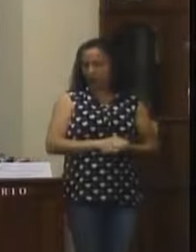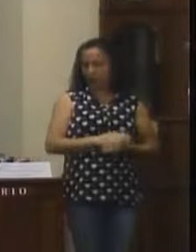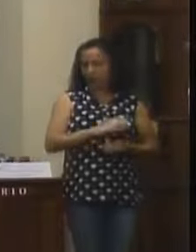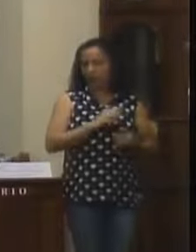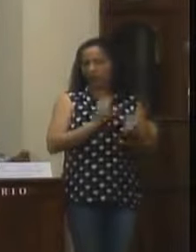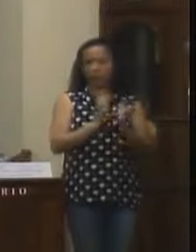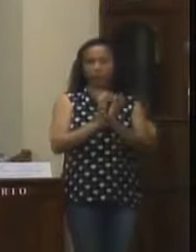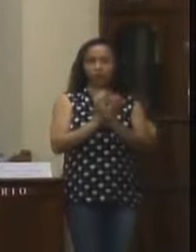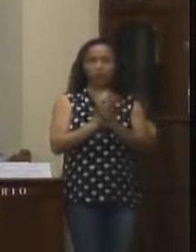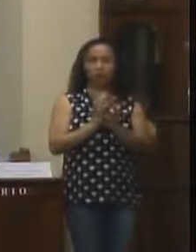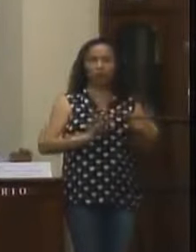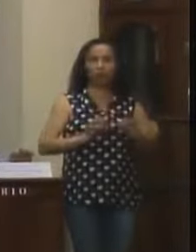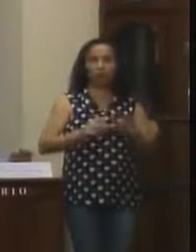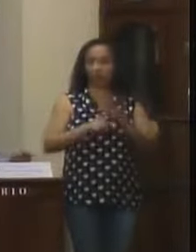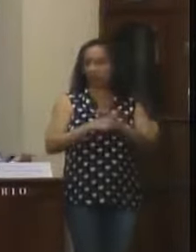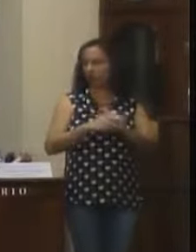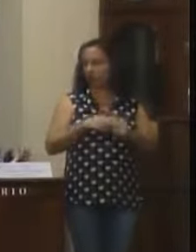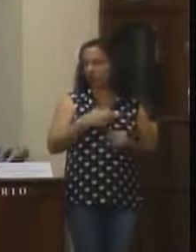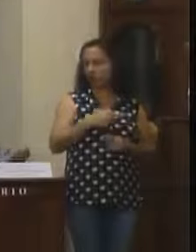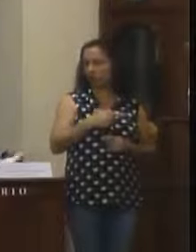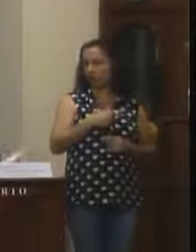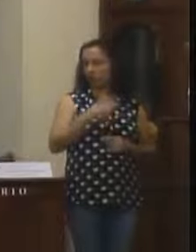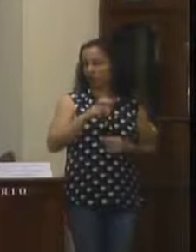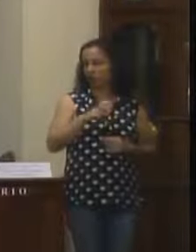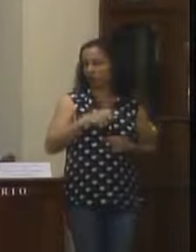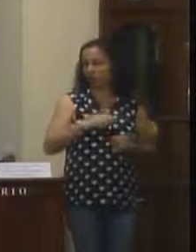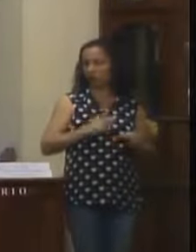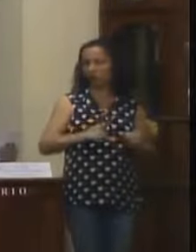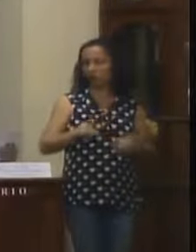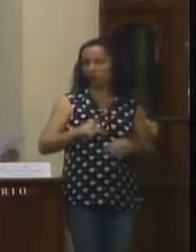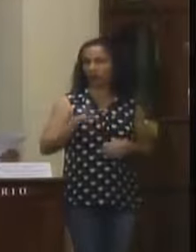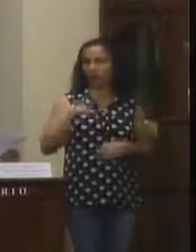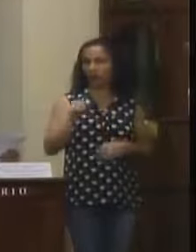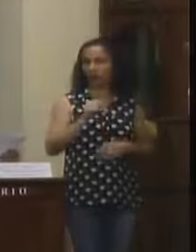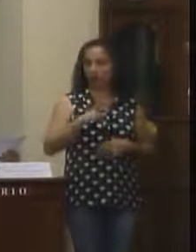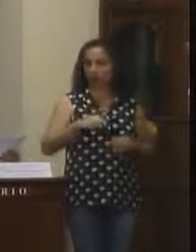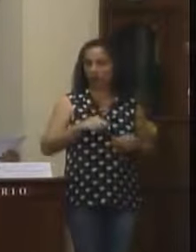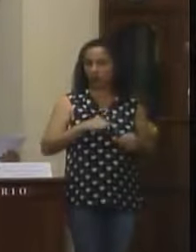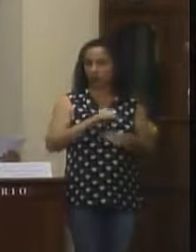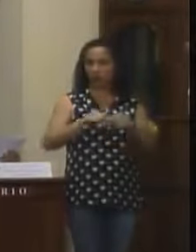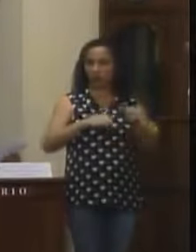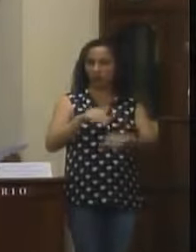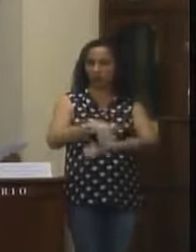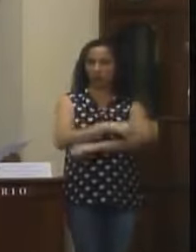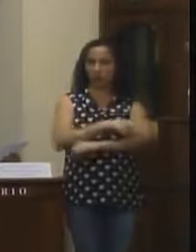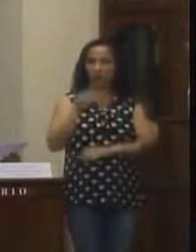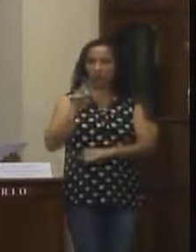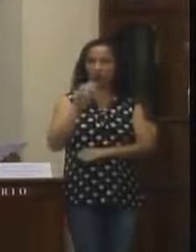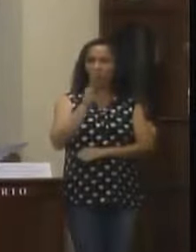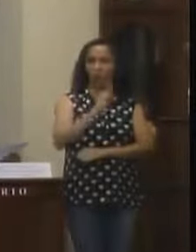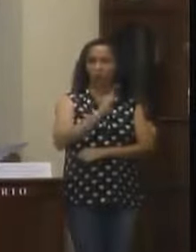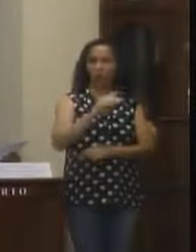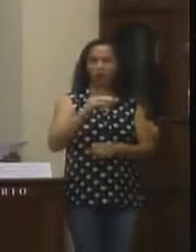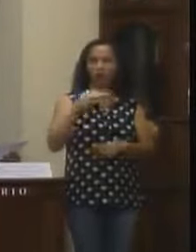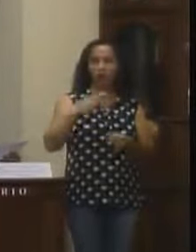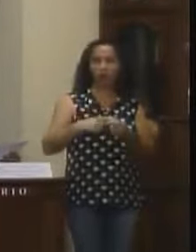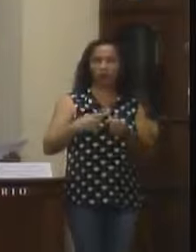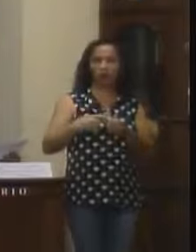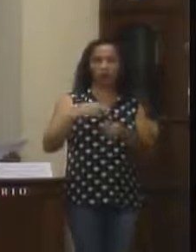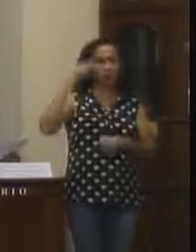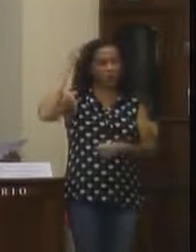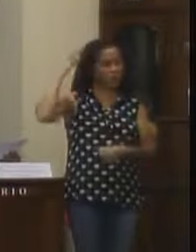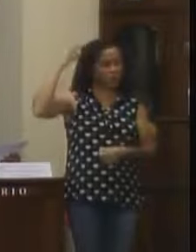025 de 2018, vereador professor Rafael. Emenda. Dispõe sobre alteração da nomenclatura da Rua B, do bairro Santa Maria, para a